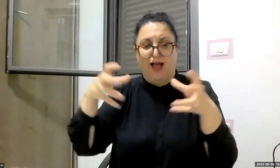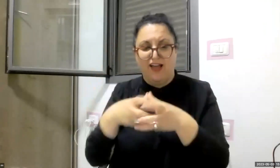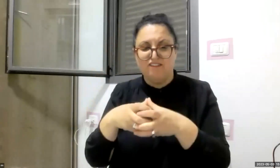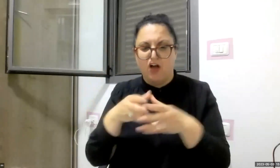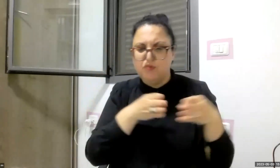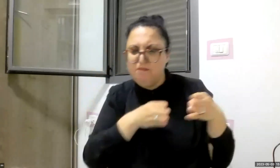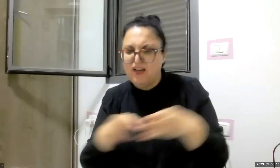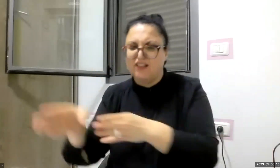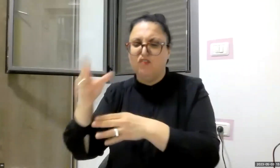תמיכה